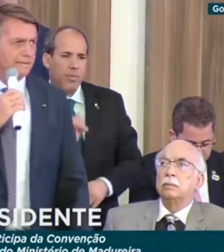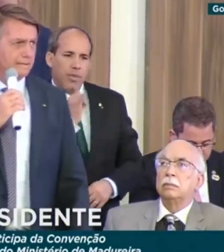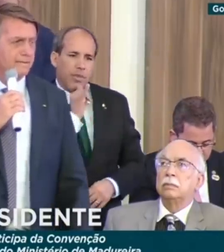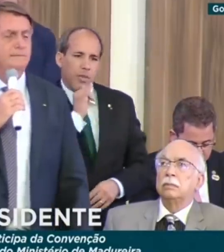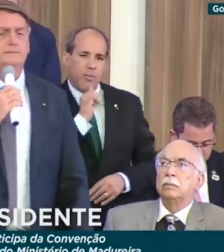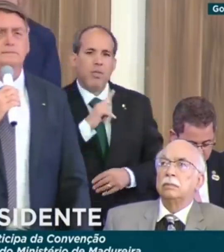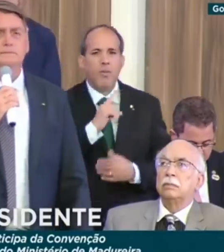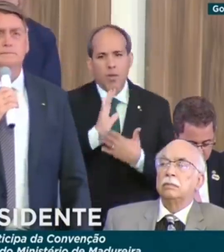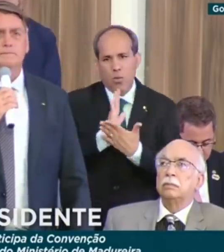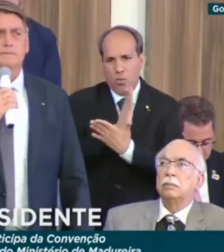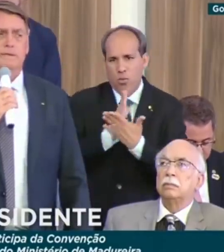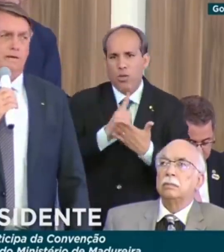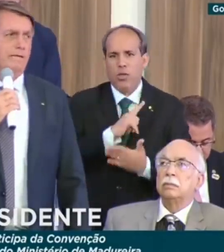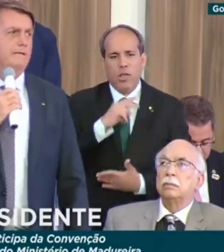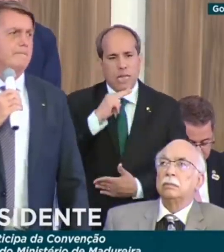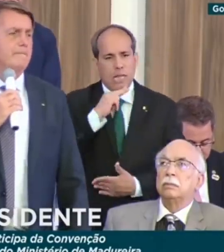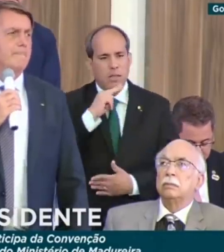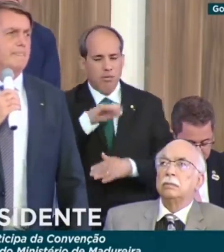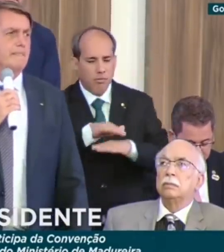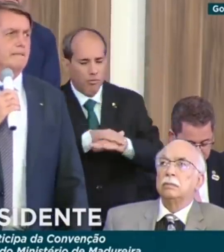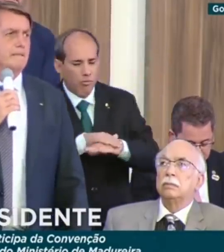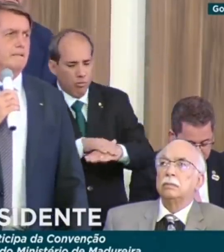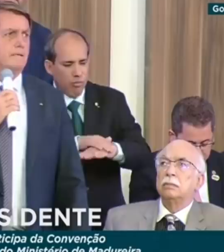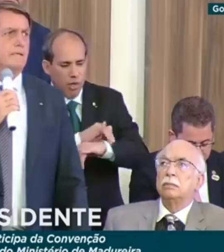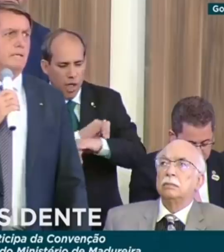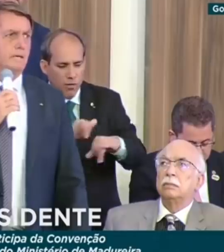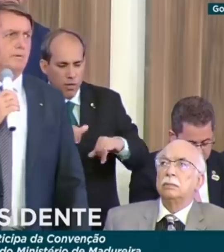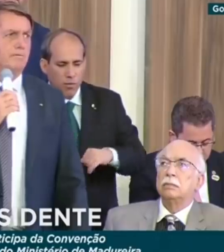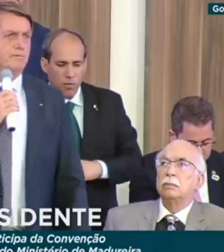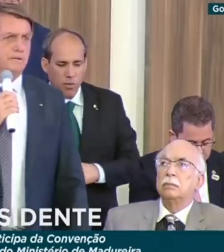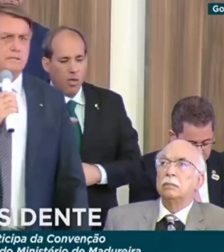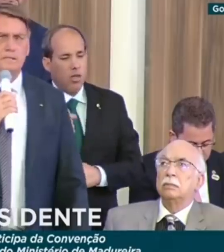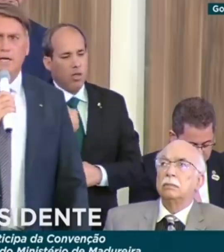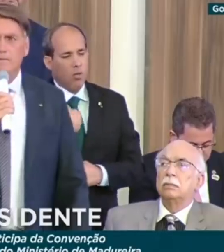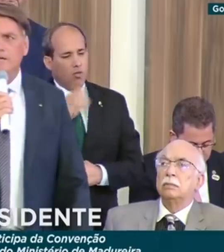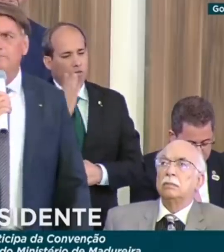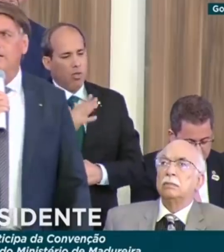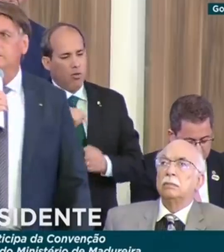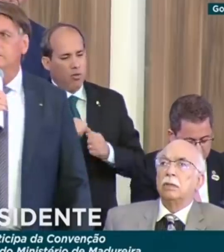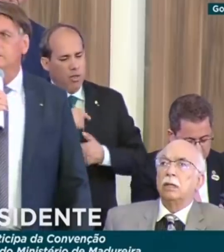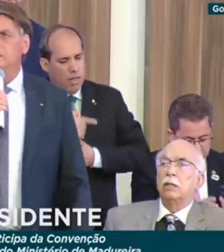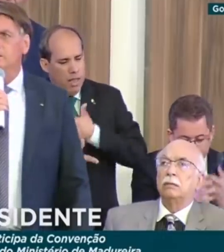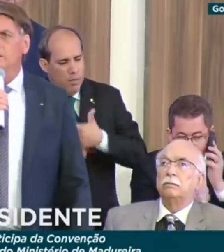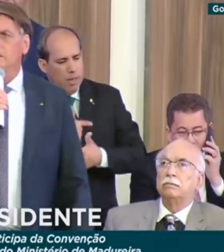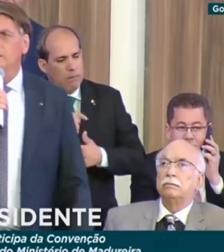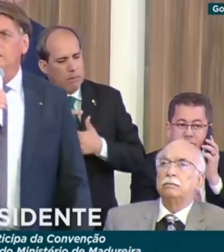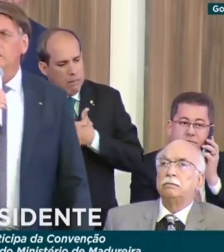têm netas, falar: olha, eu fiz a minha parte,